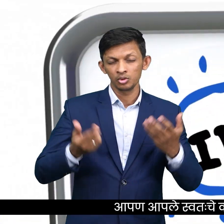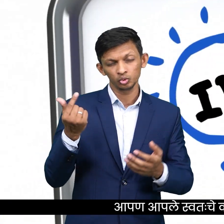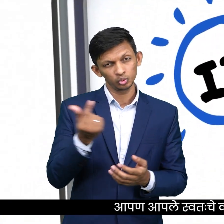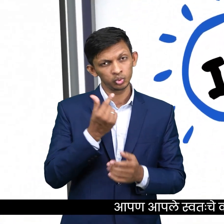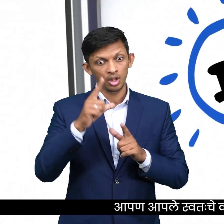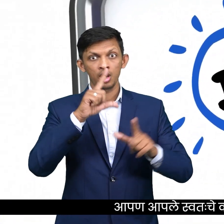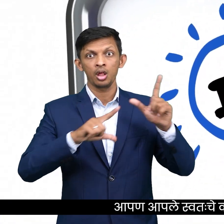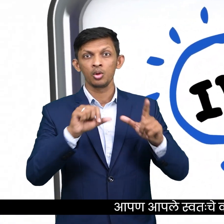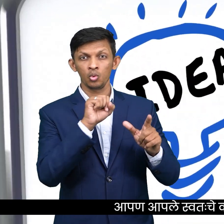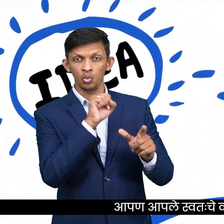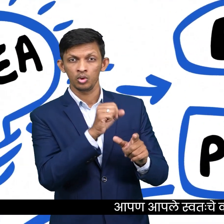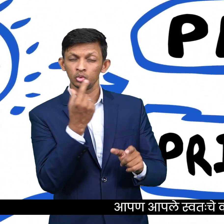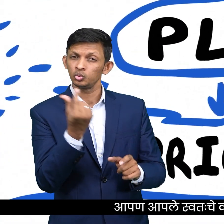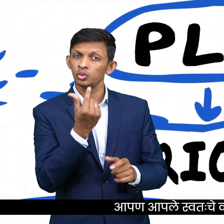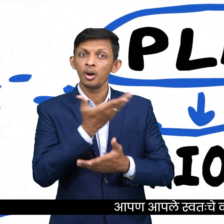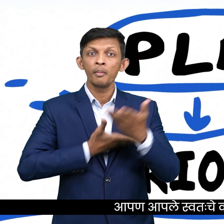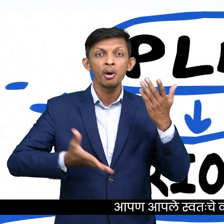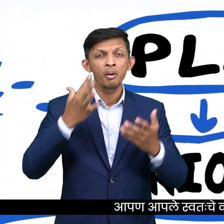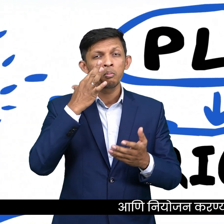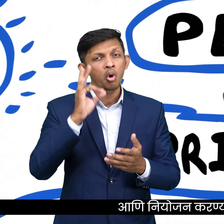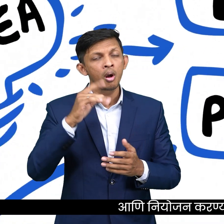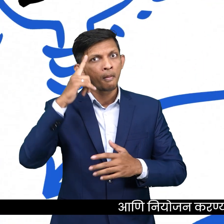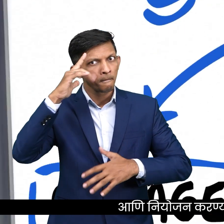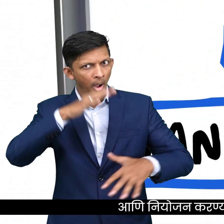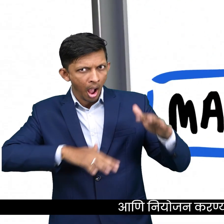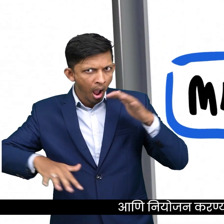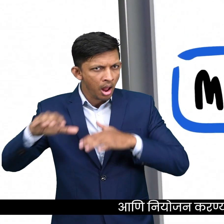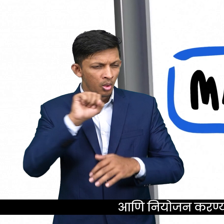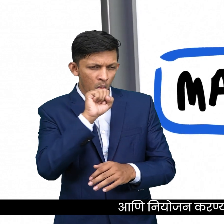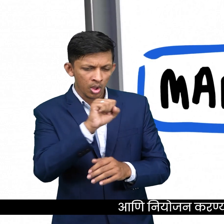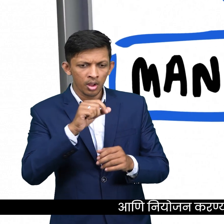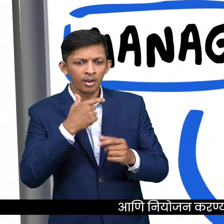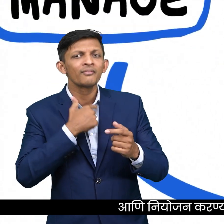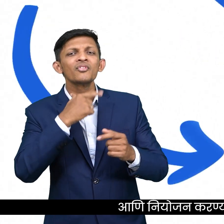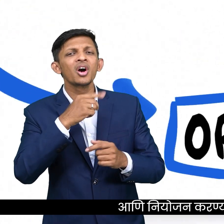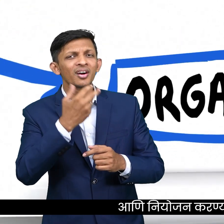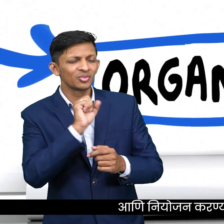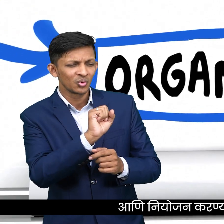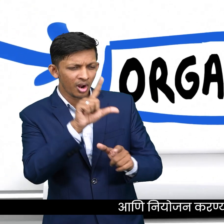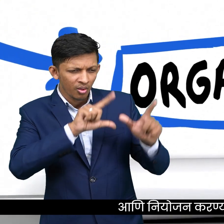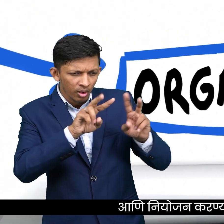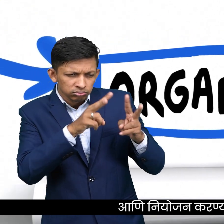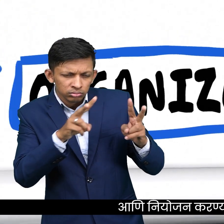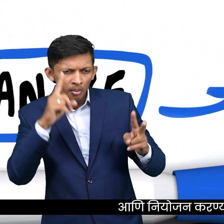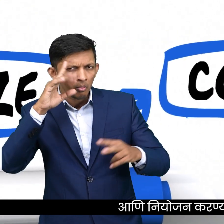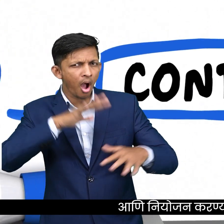आपले स्वतःचे काम व्यवस्थित करण्यासाठी आणि नियोजन करण्यासाठी भाषेचा वापर करतो.